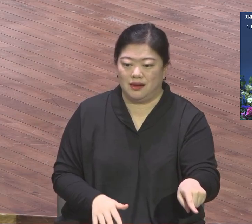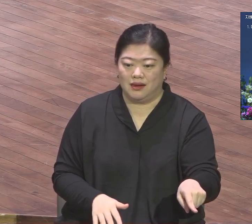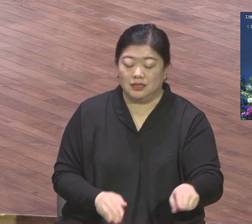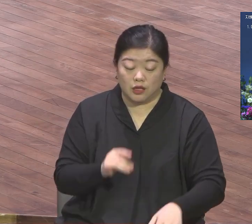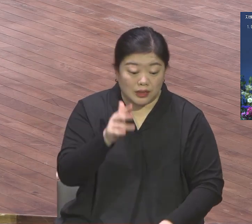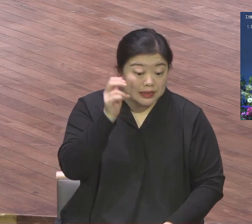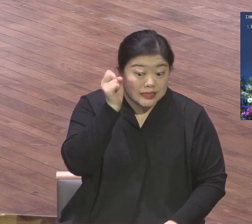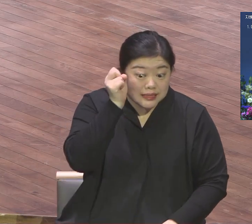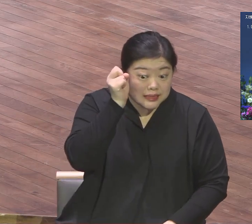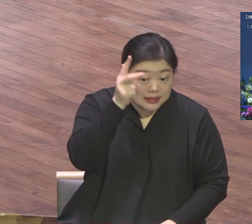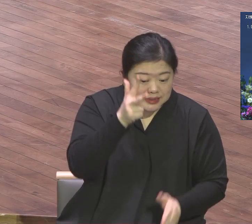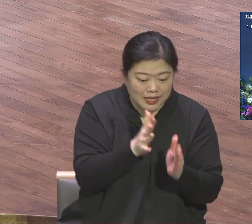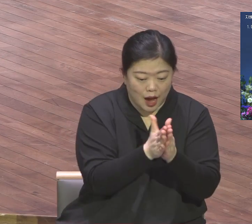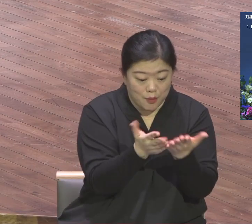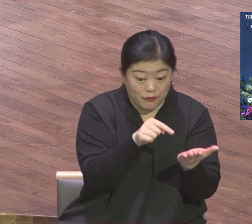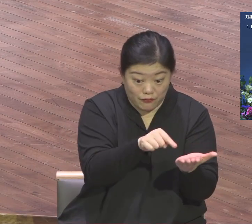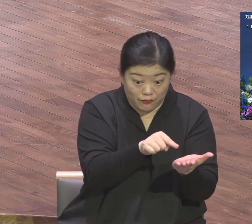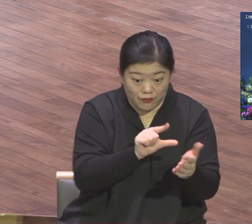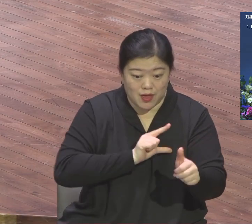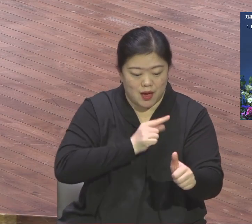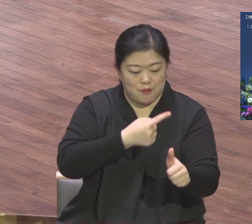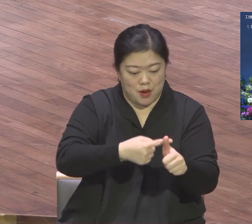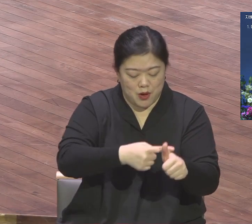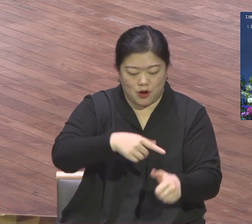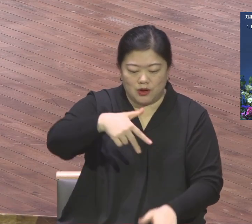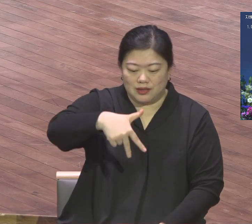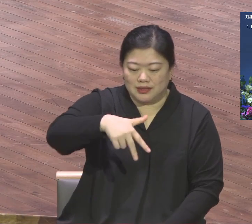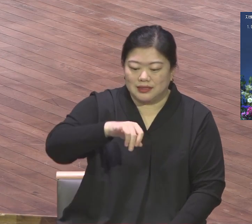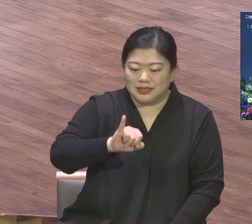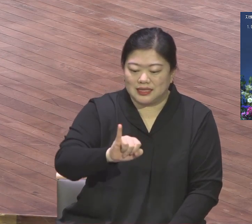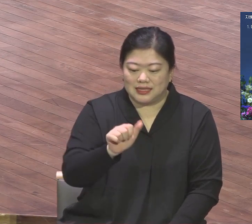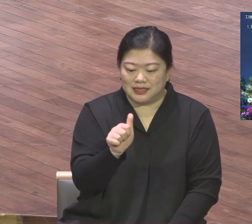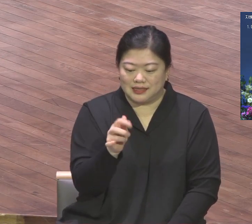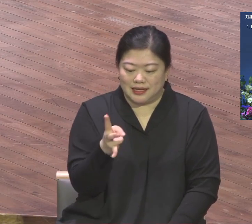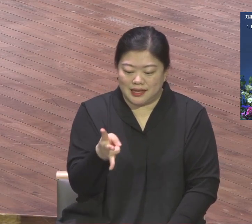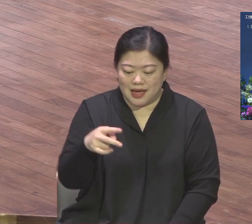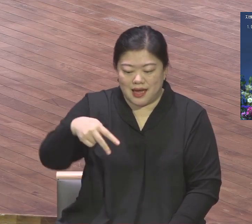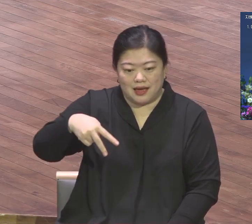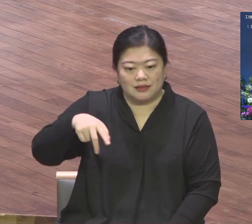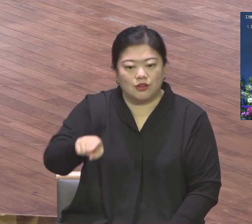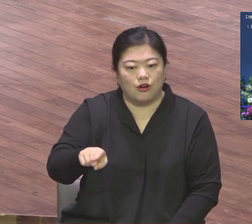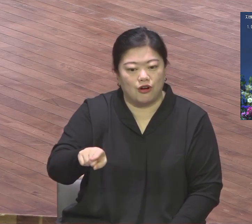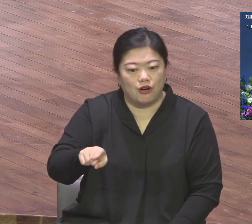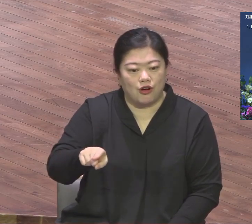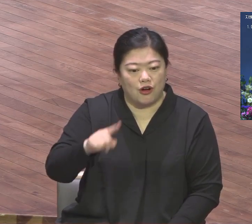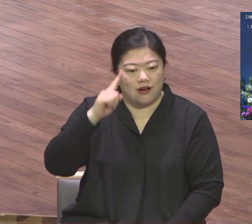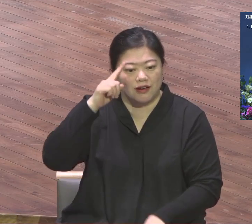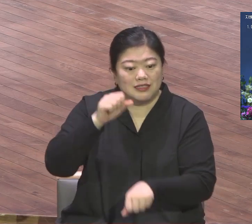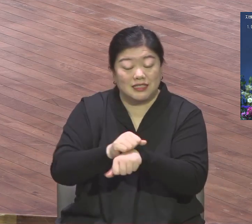말하는 지혜. 하나님 말씀을 잘 듣고 그 말씀을 잘 순종한 사람, 지혜로운 사람.